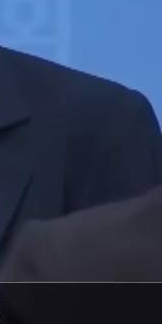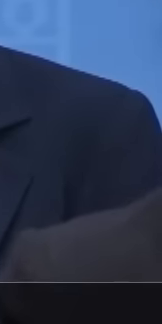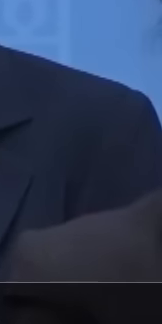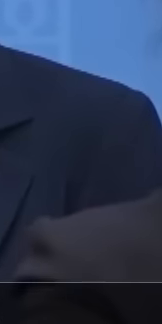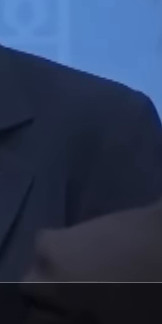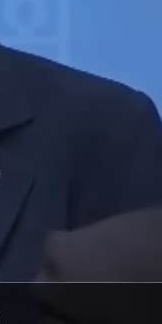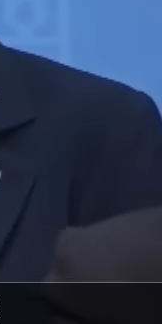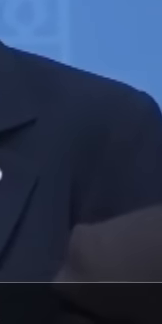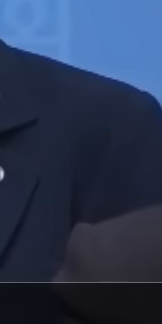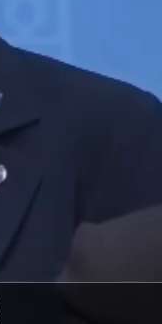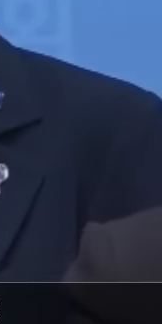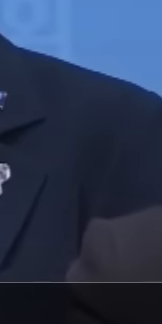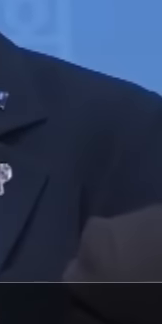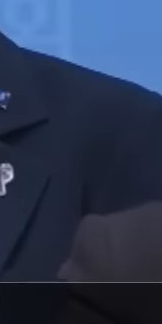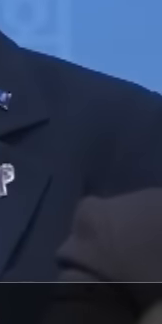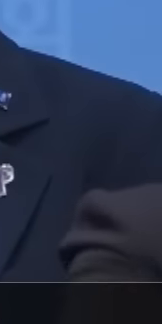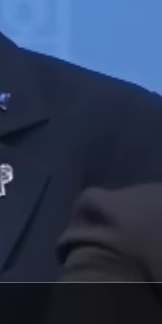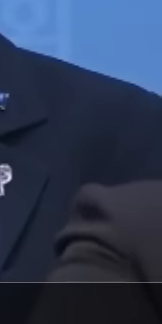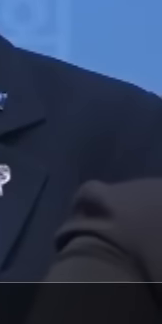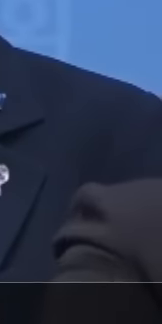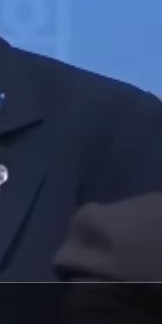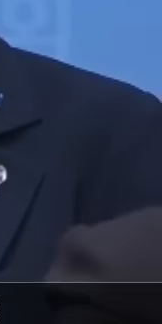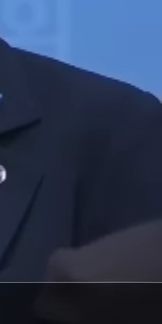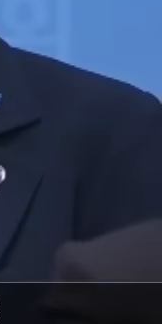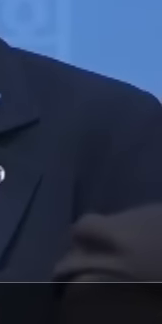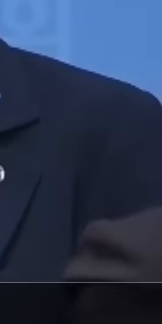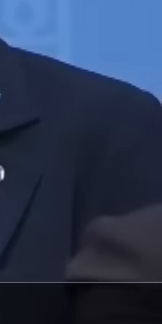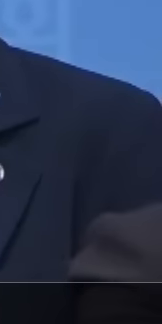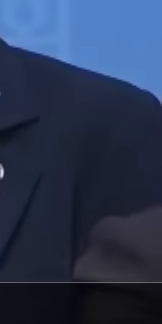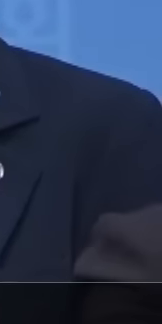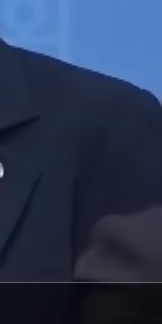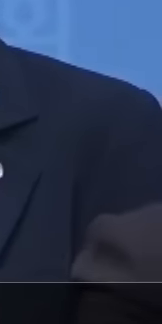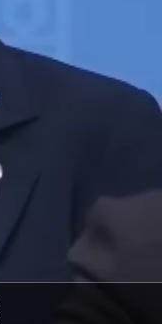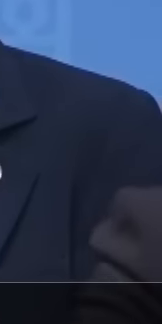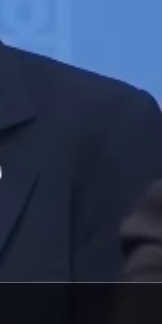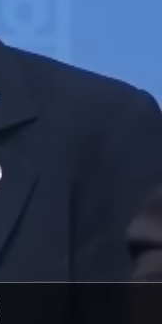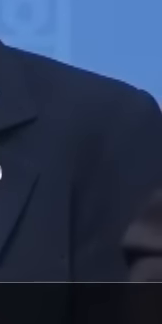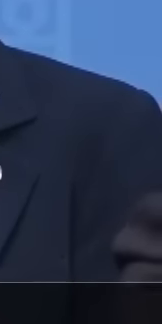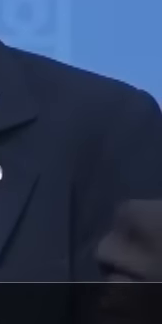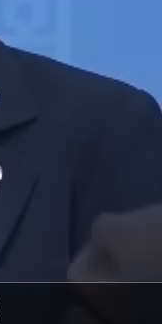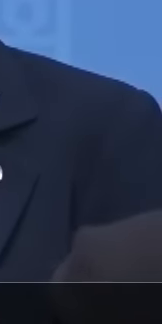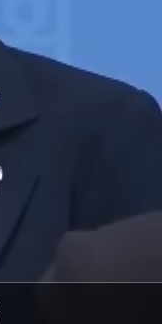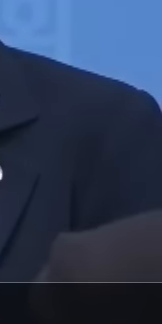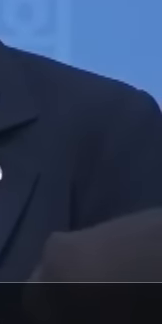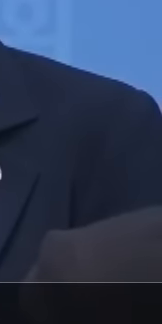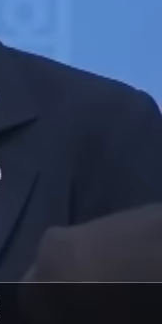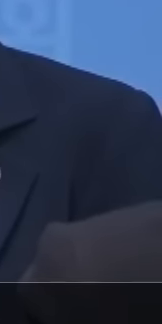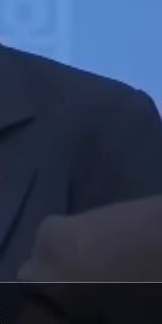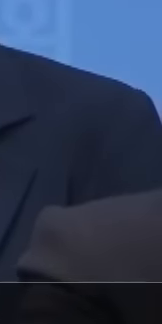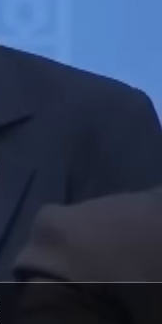결정조차 무시하는 기재부의 과도한 권력을 제어하겠습니다. 우선